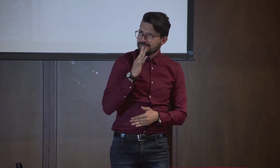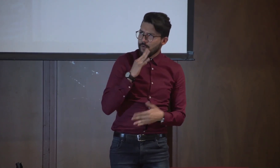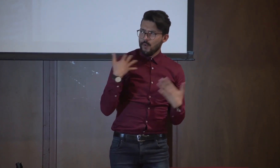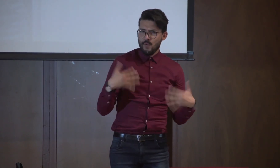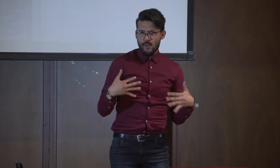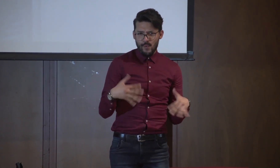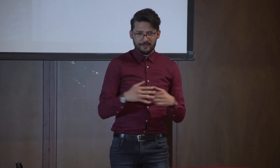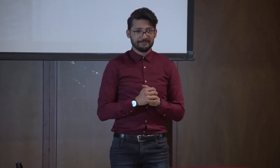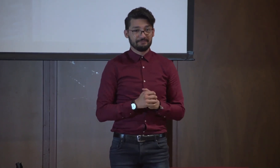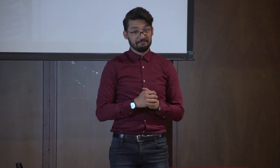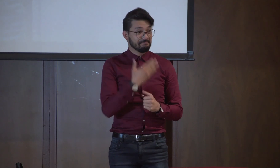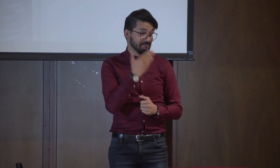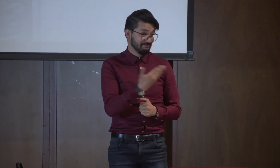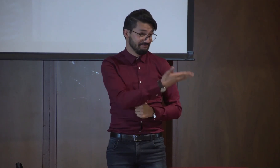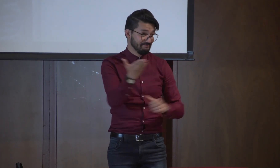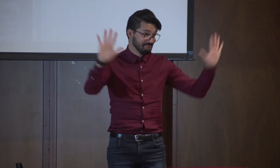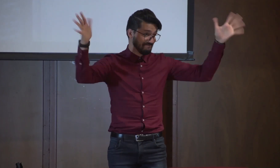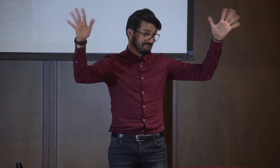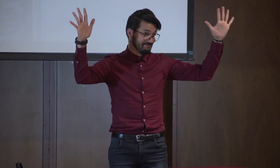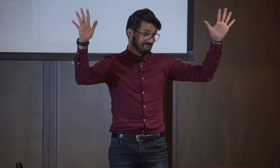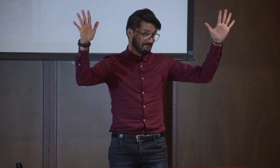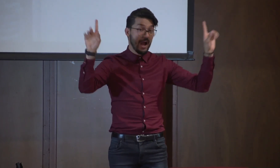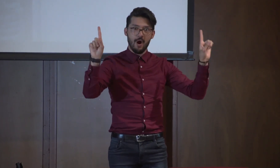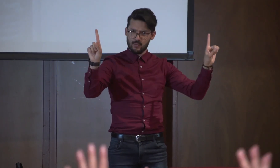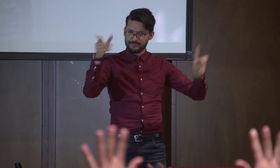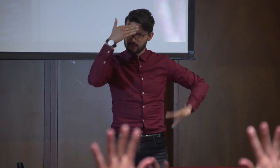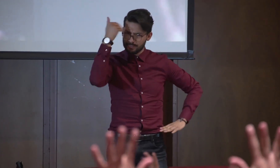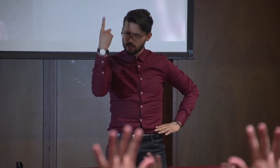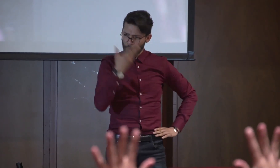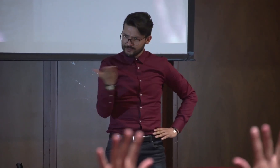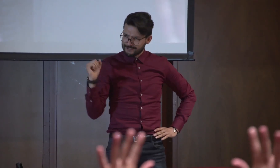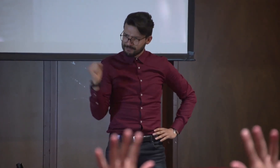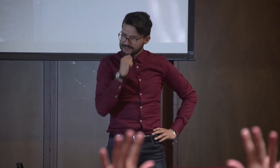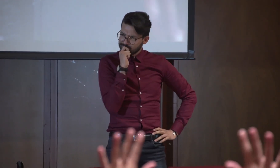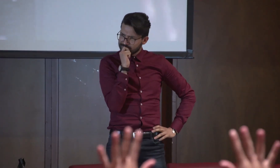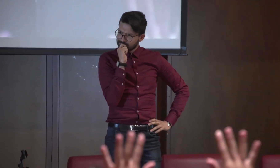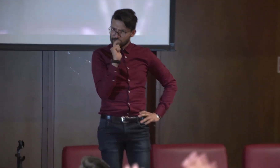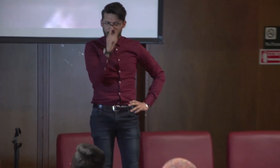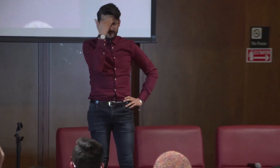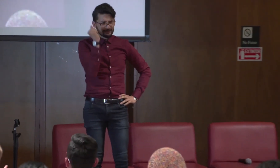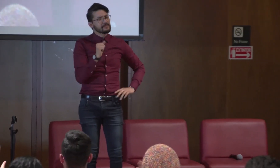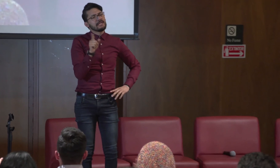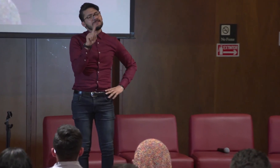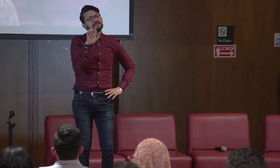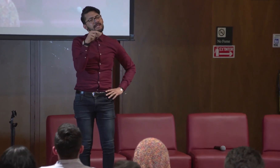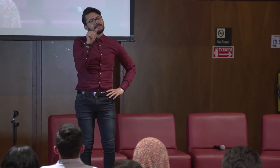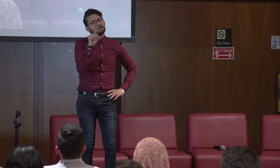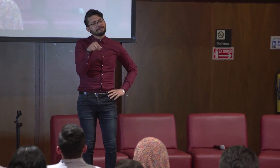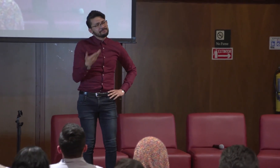todos ustedes, al equipo de intérpretes presente, y muchas gracias por todo este gran trabajo. Bueno, pero se me